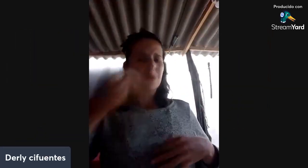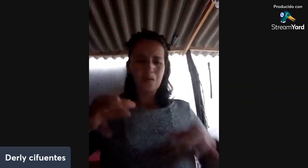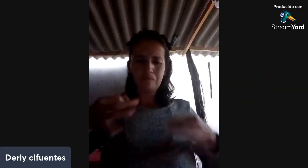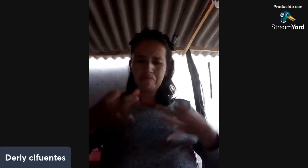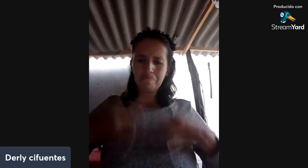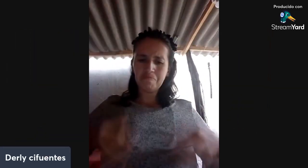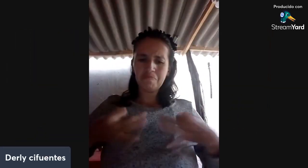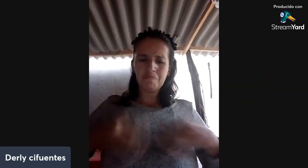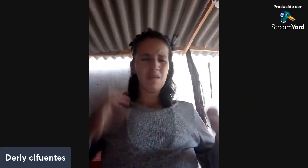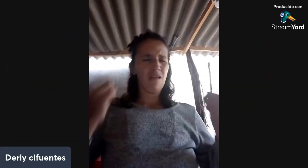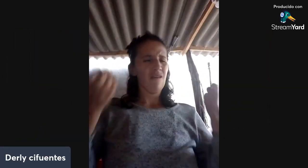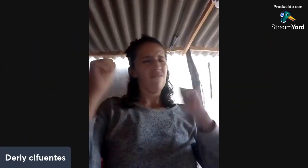bien dale